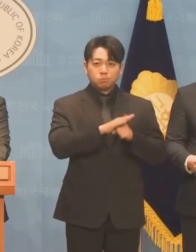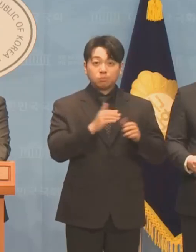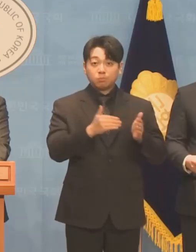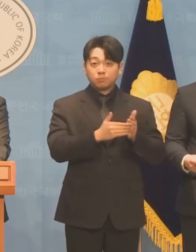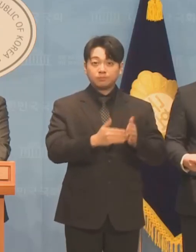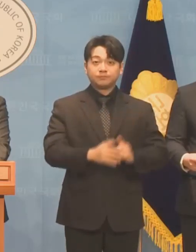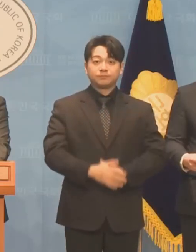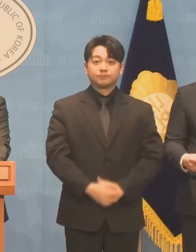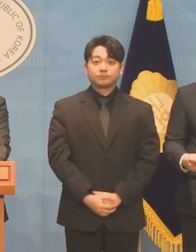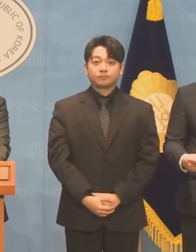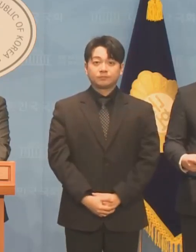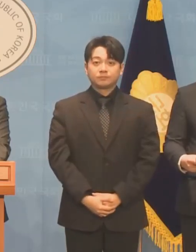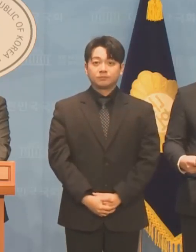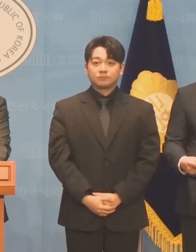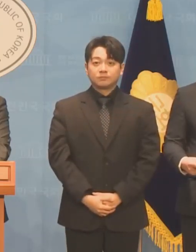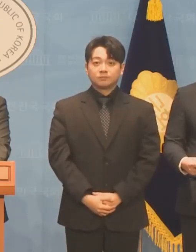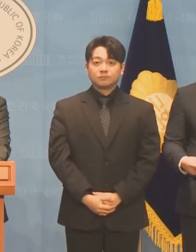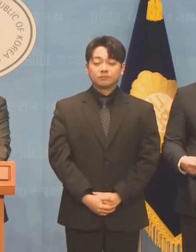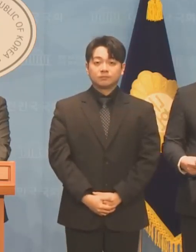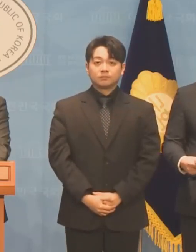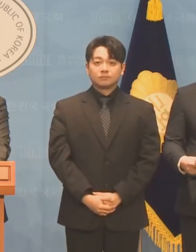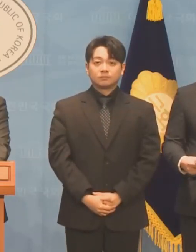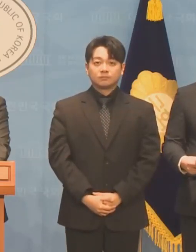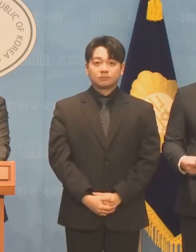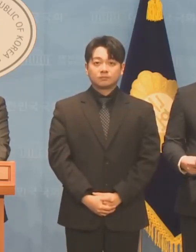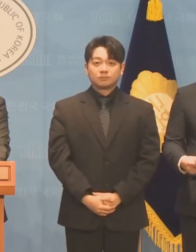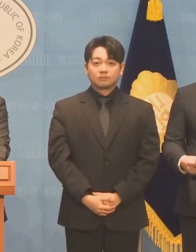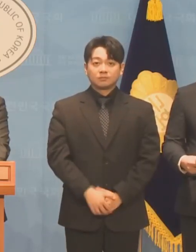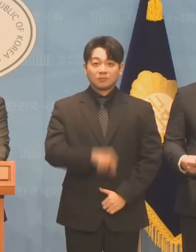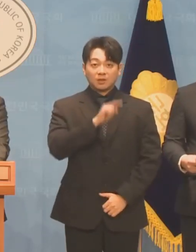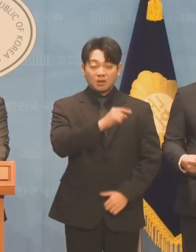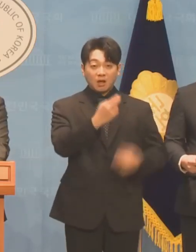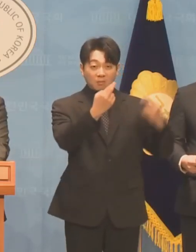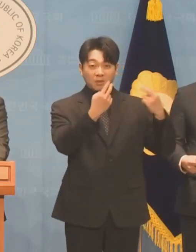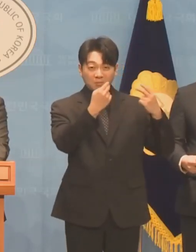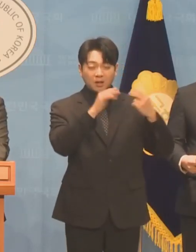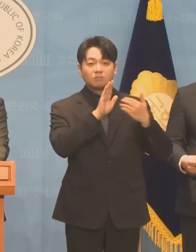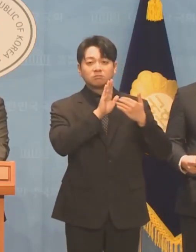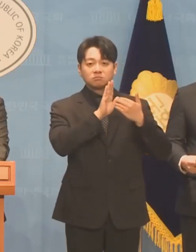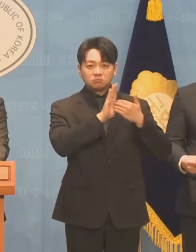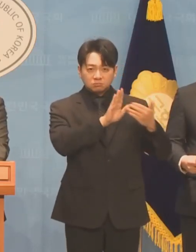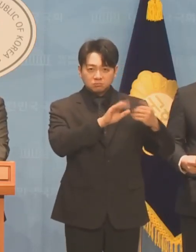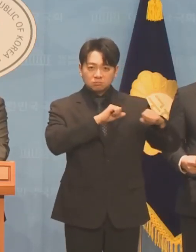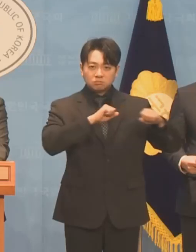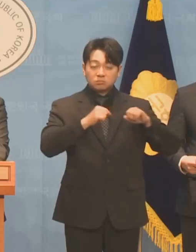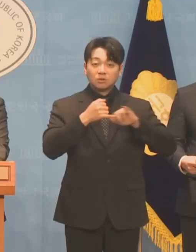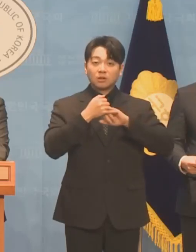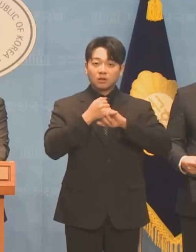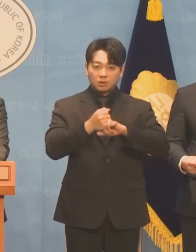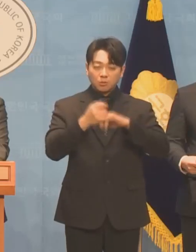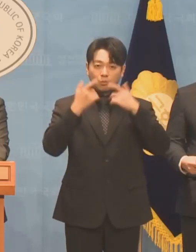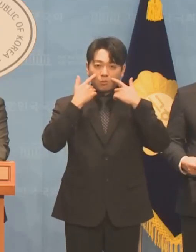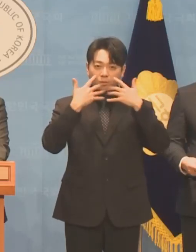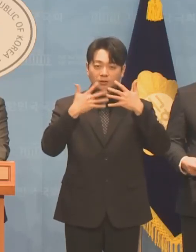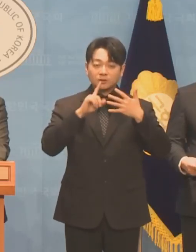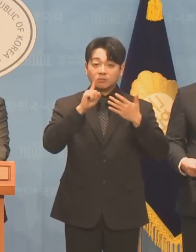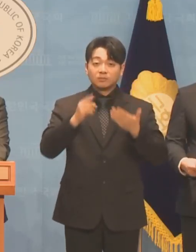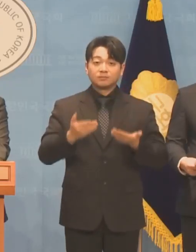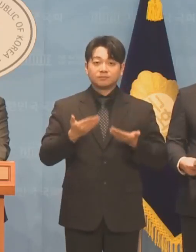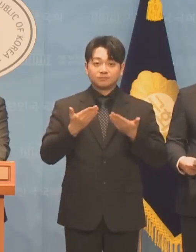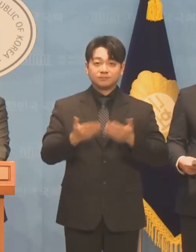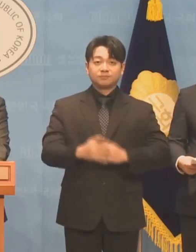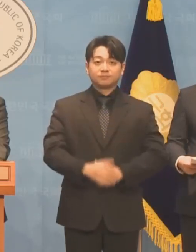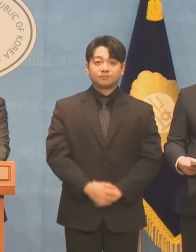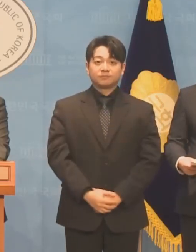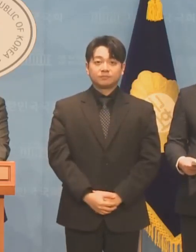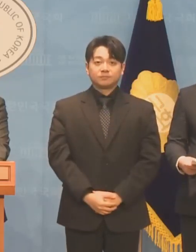그런 비방에 단호하게 대처할 것이라고 다시 한번 거듭 우리는 강조합니다.